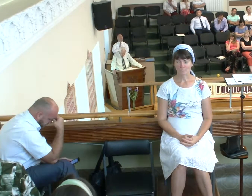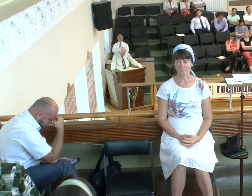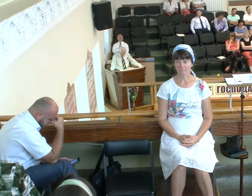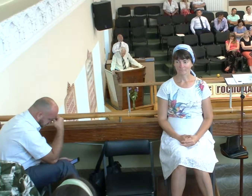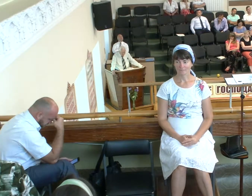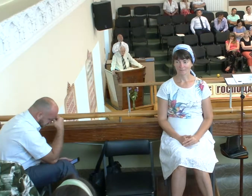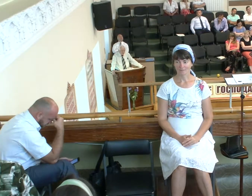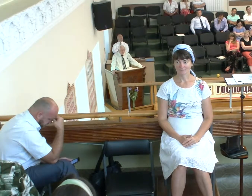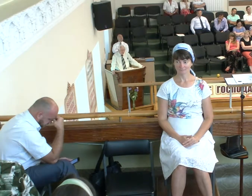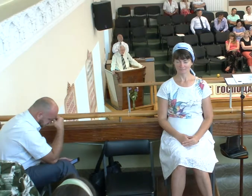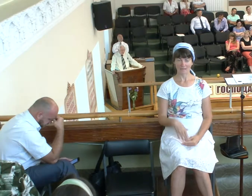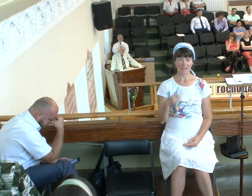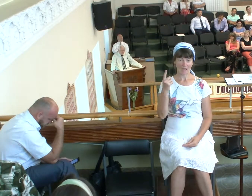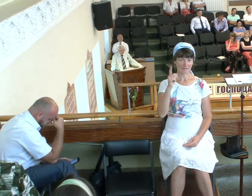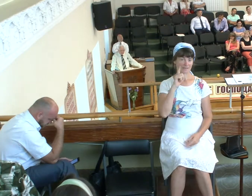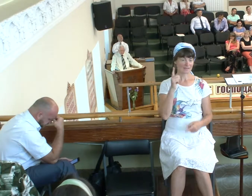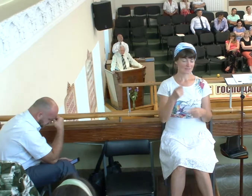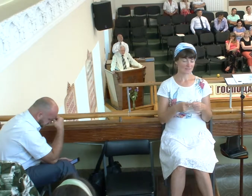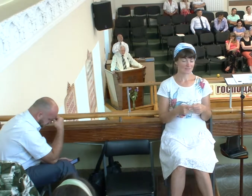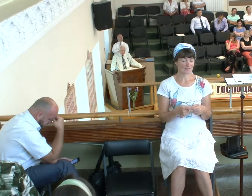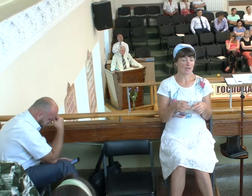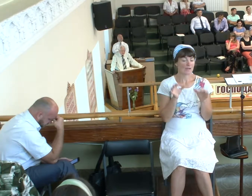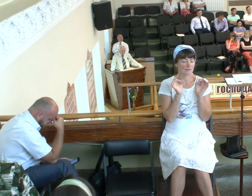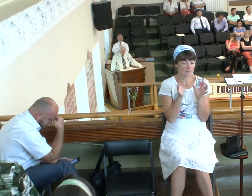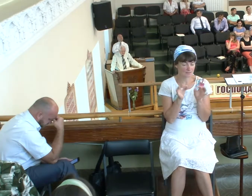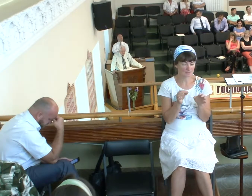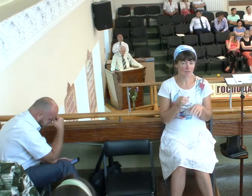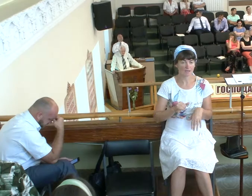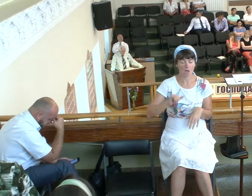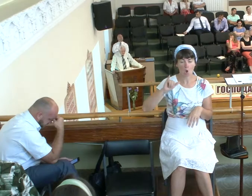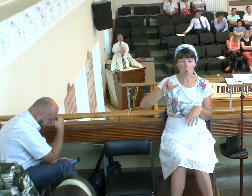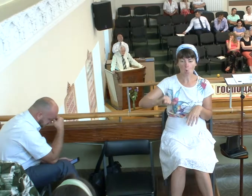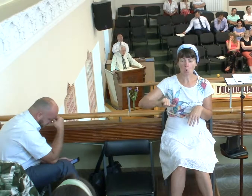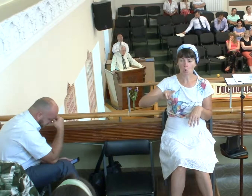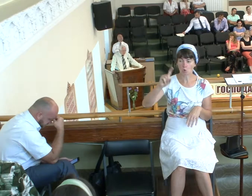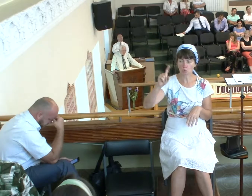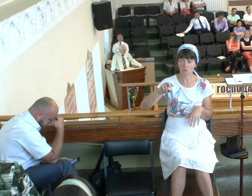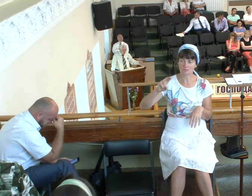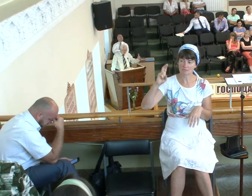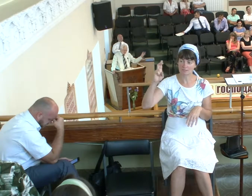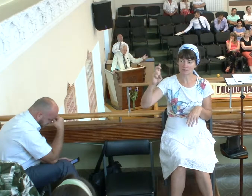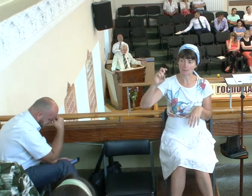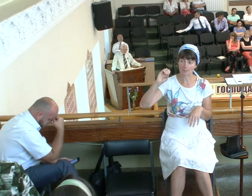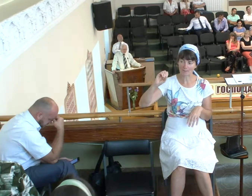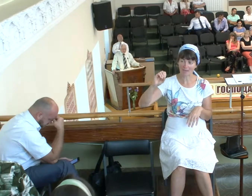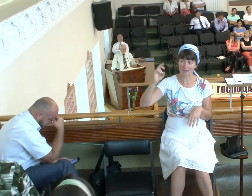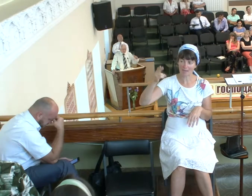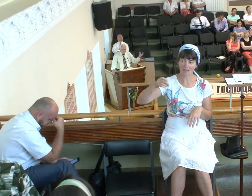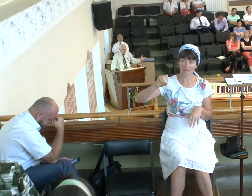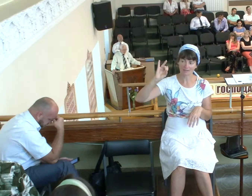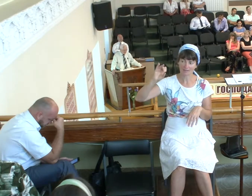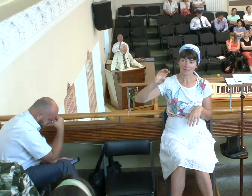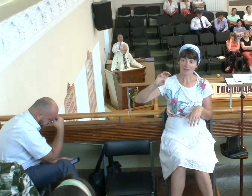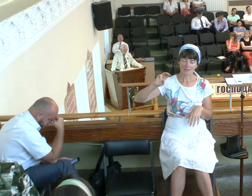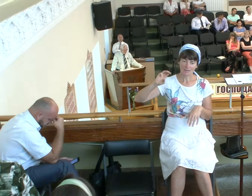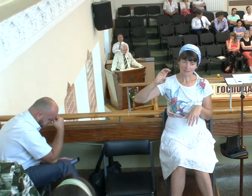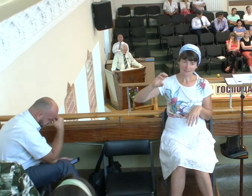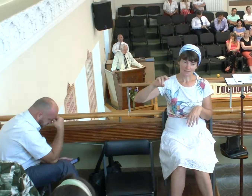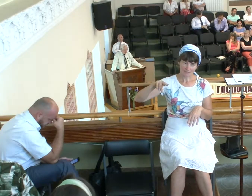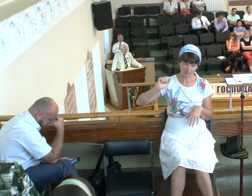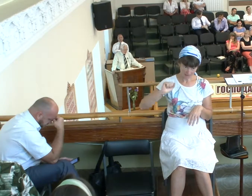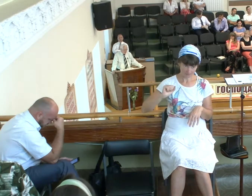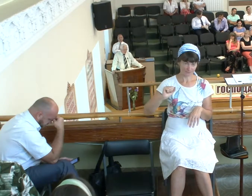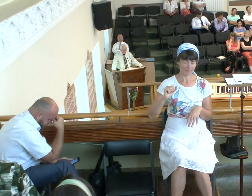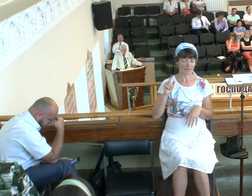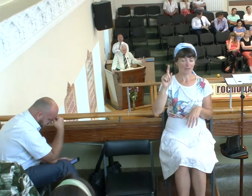сестра рассказала мне, у них в Узбекистане была семья христианская, которая сдавала квартиру